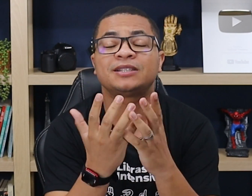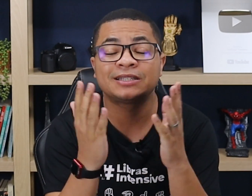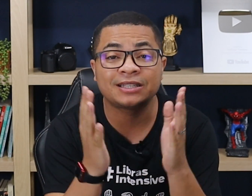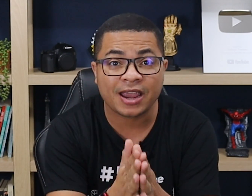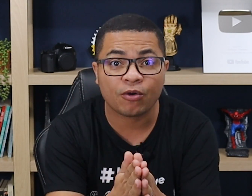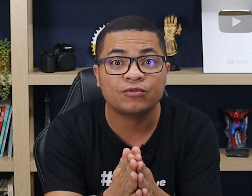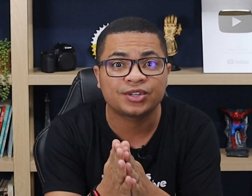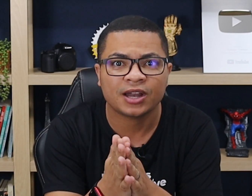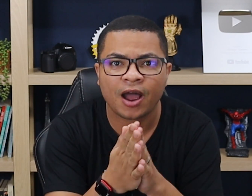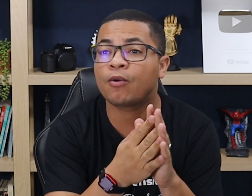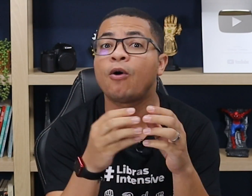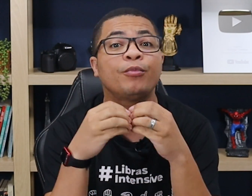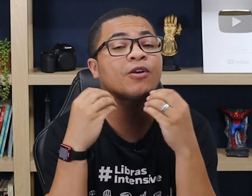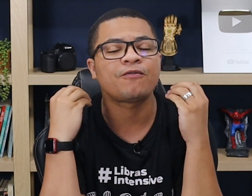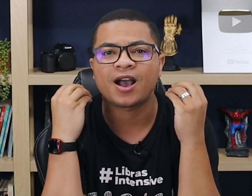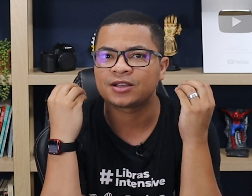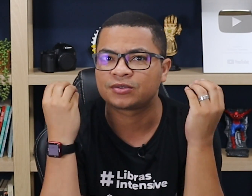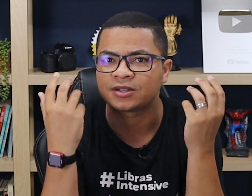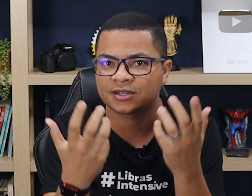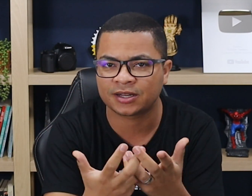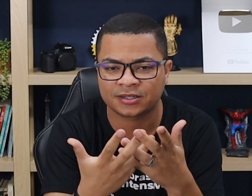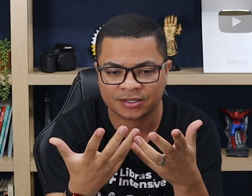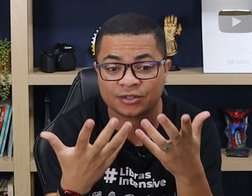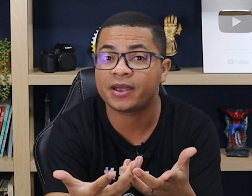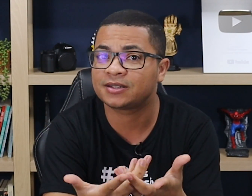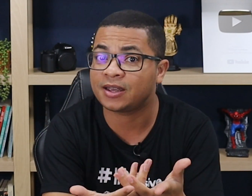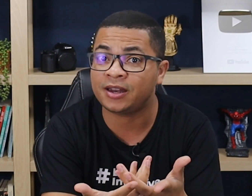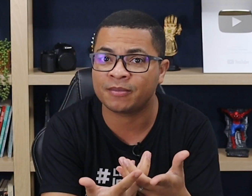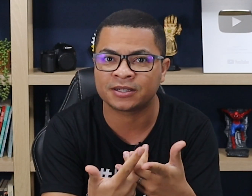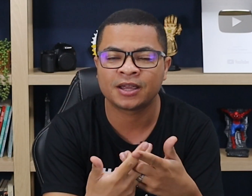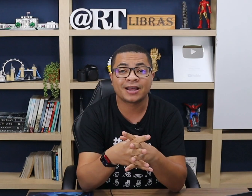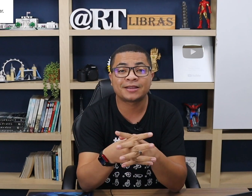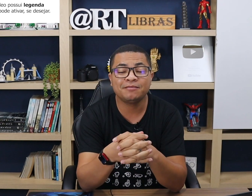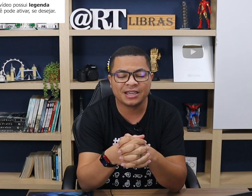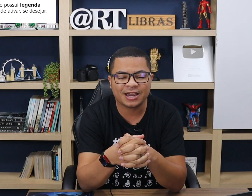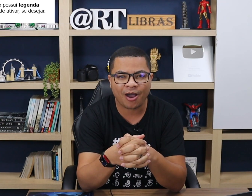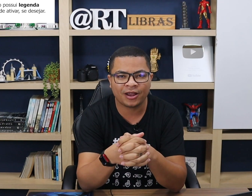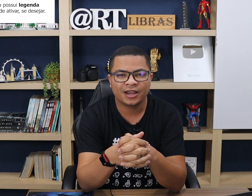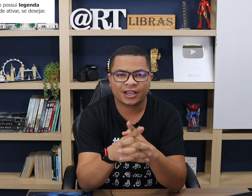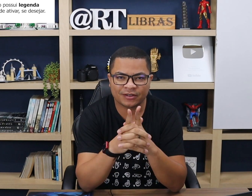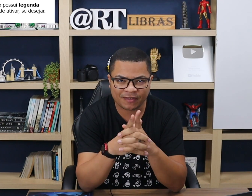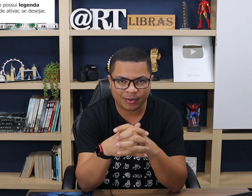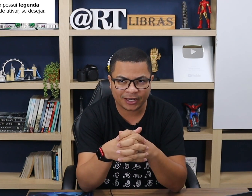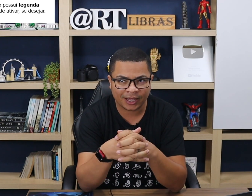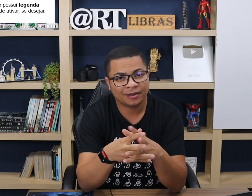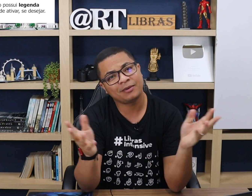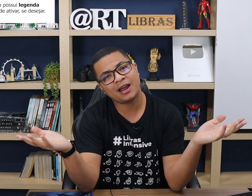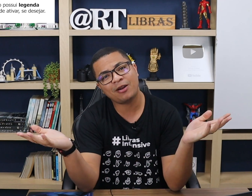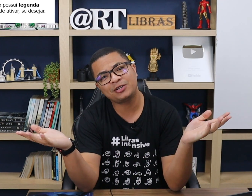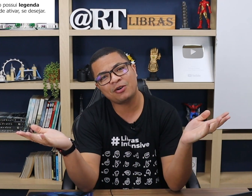doenças têm alguns sinal Como que eu faço essas essas doenças em Libras é nessa minha aula que você vai aprender minha aula